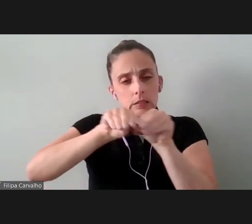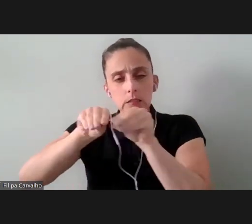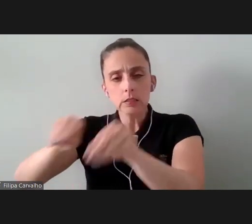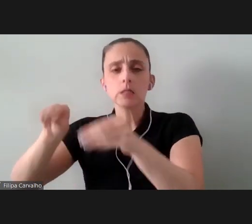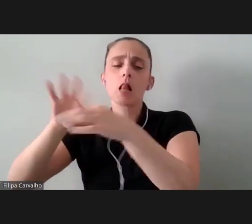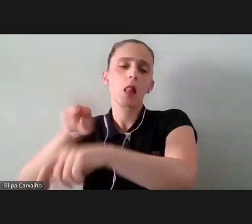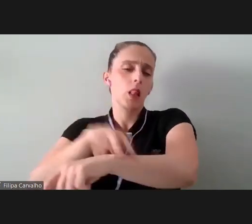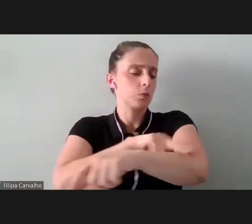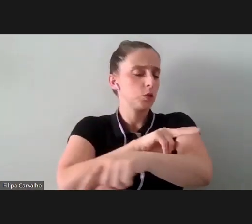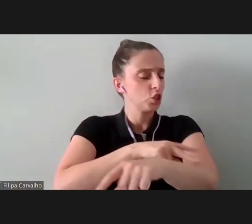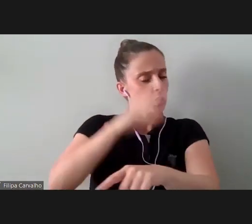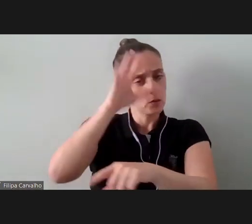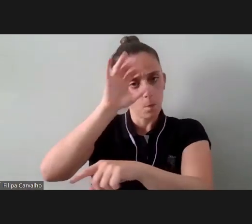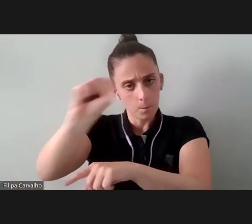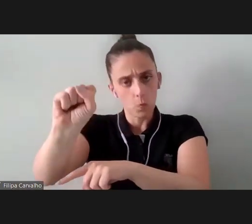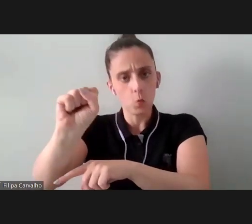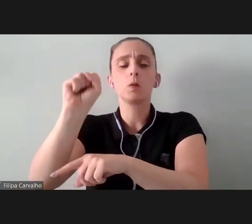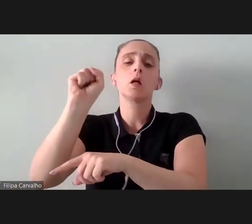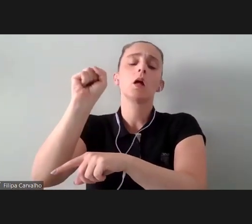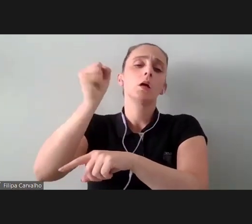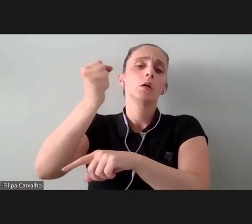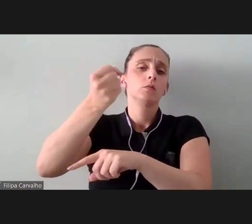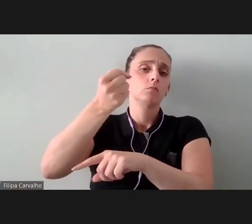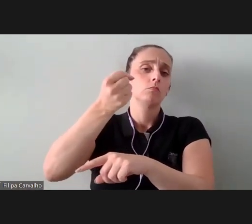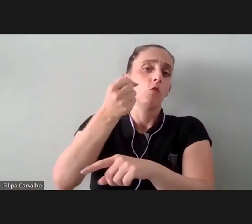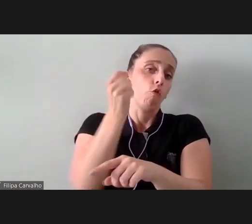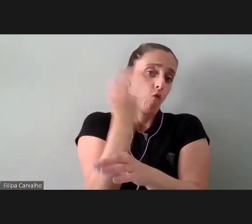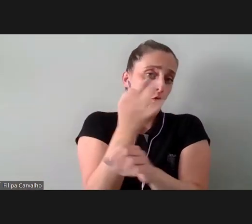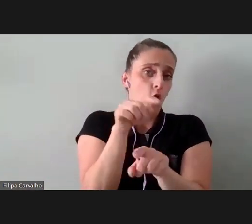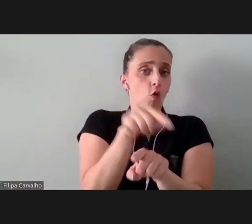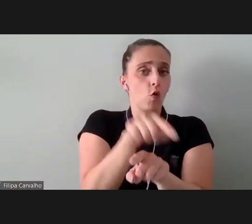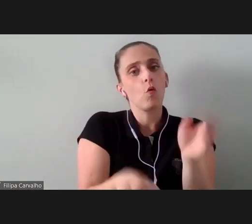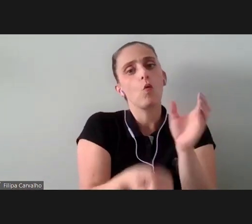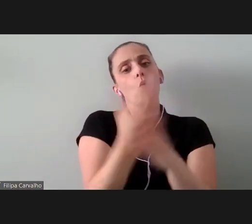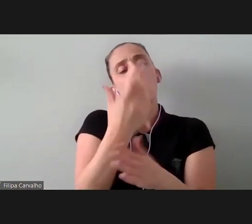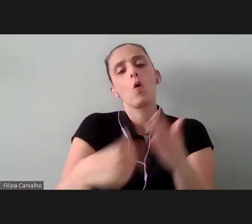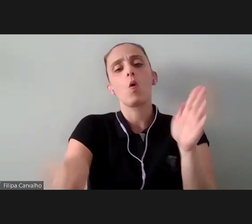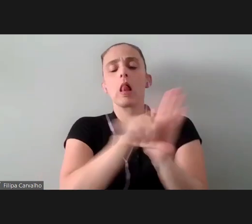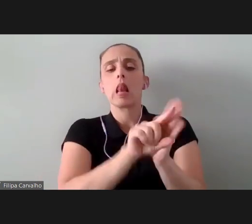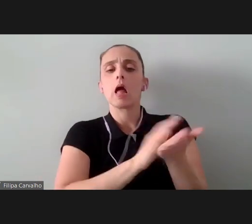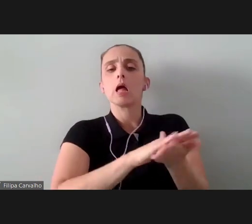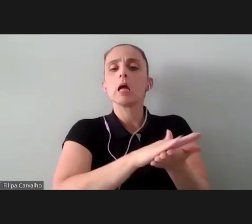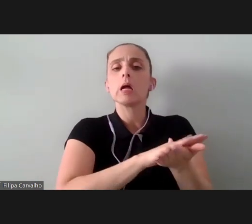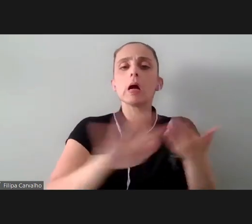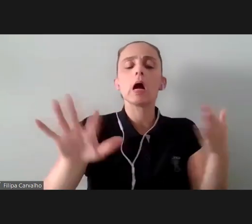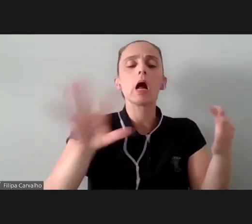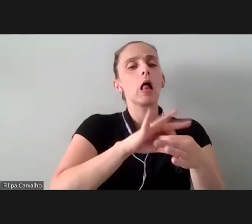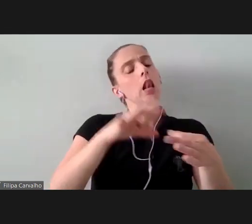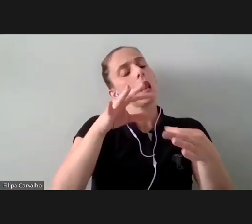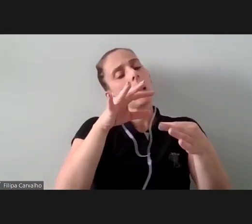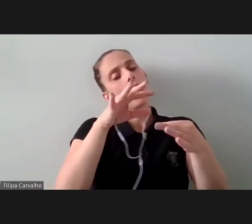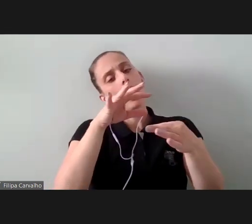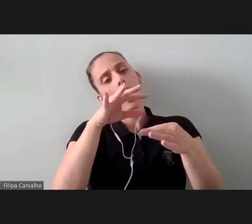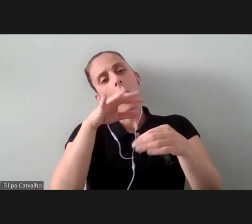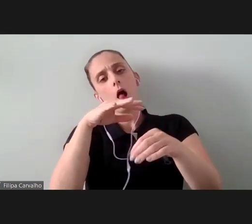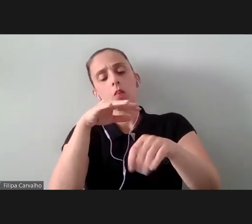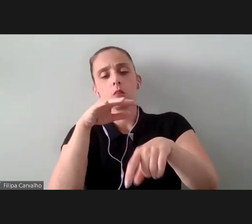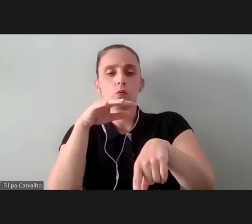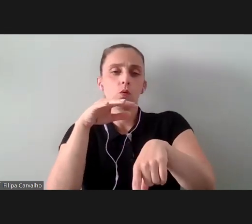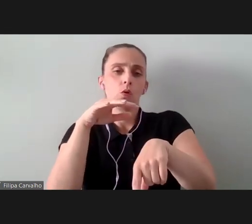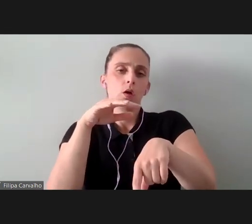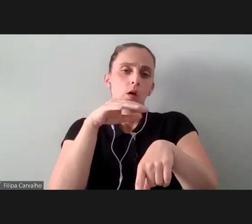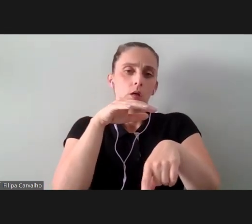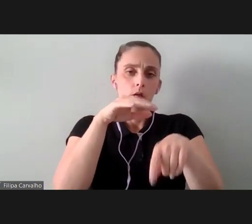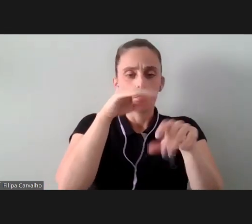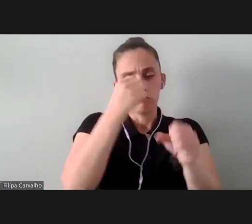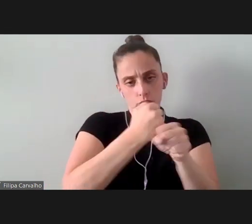administração pública. Foi assim que se criou uma lei de bases da função pública. Nós não tínhamos uma lei de bases da função pública.